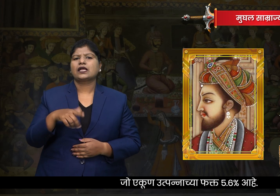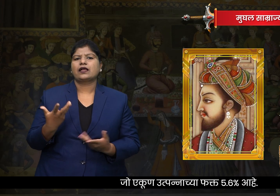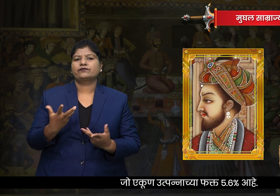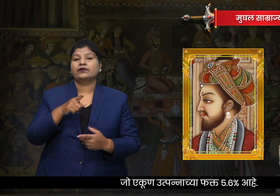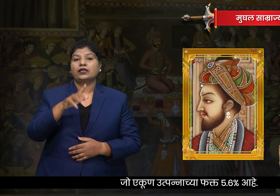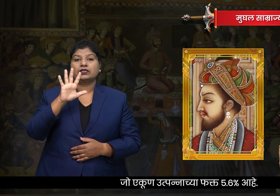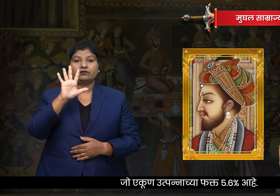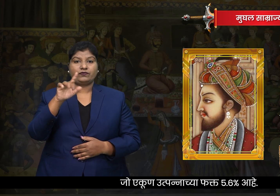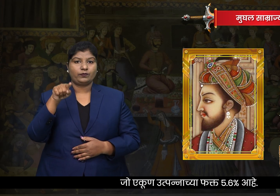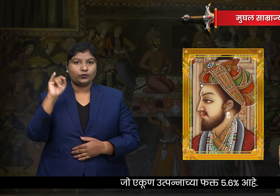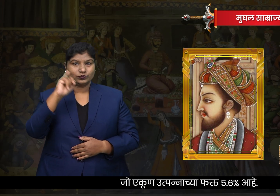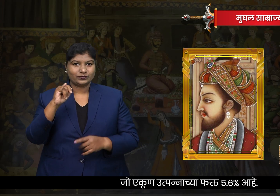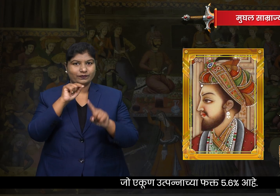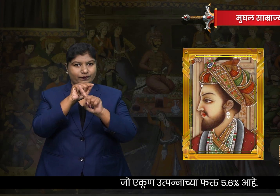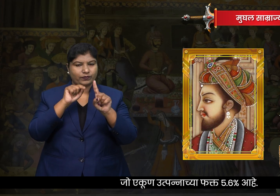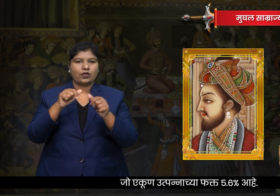61.5